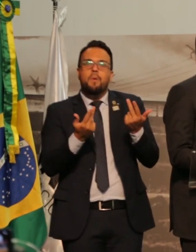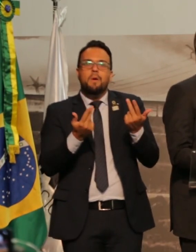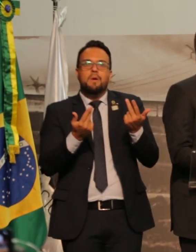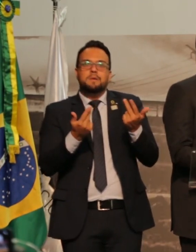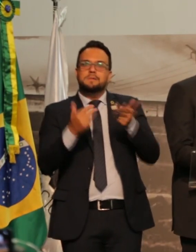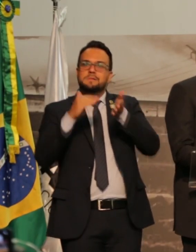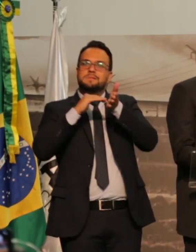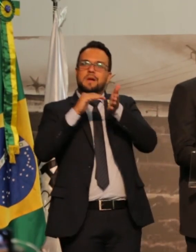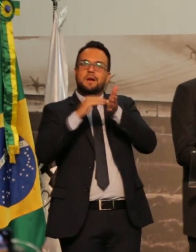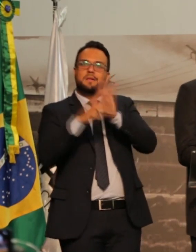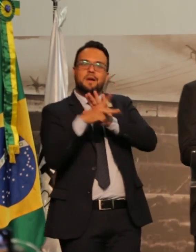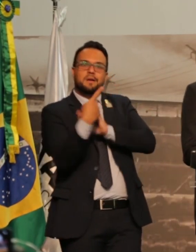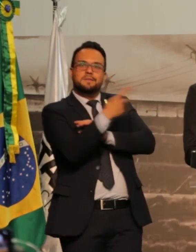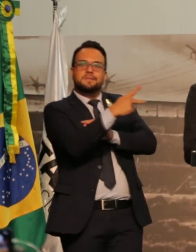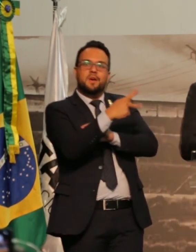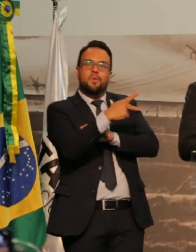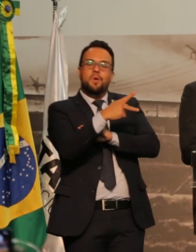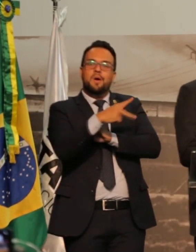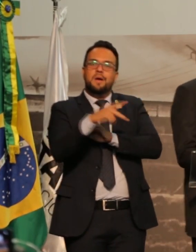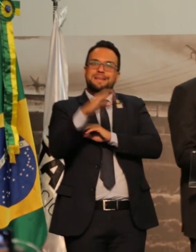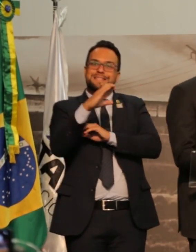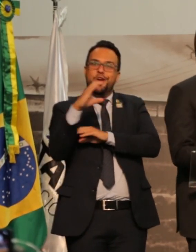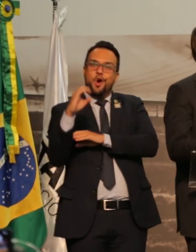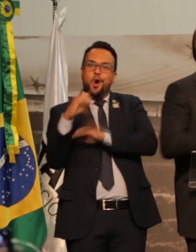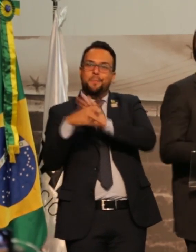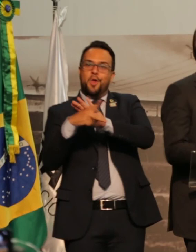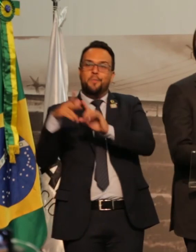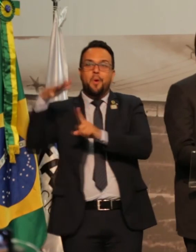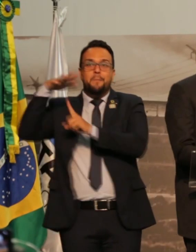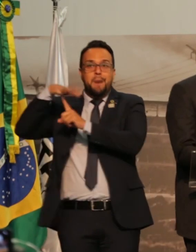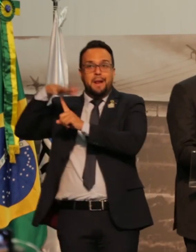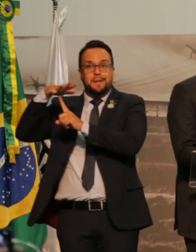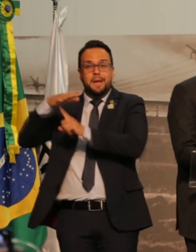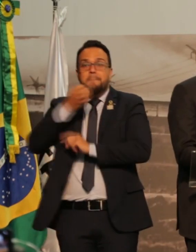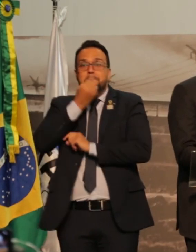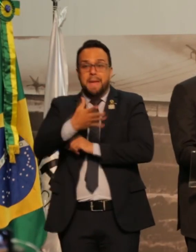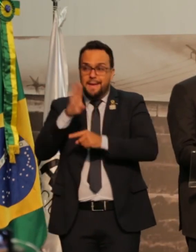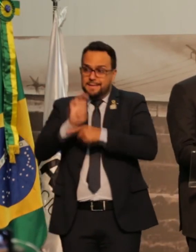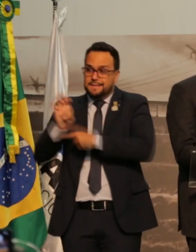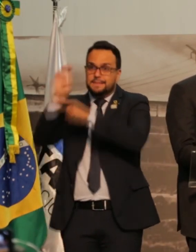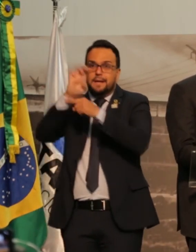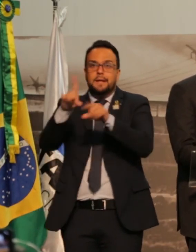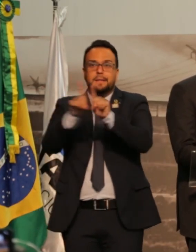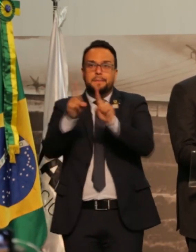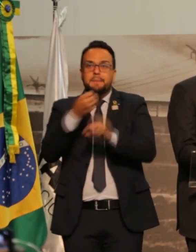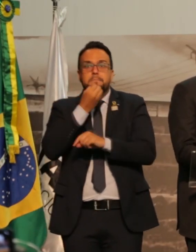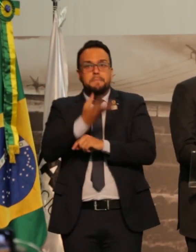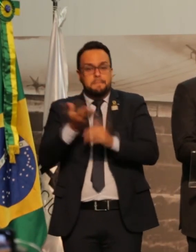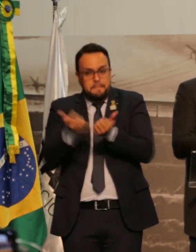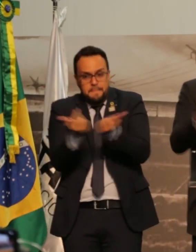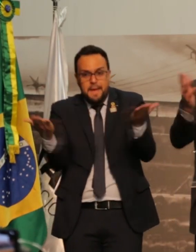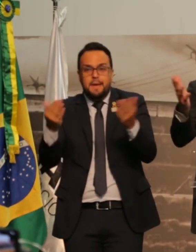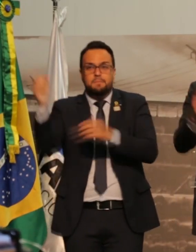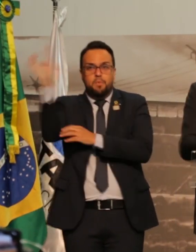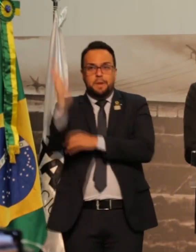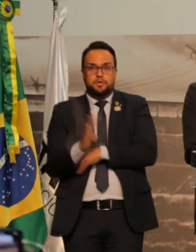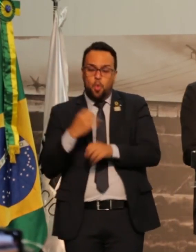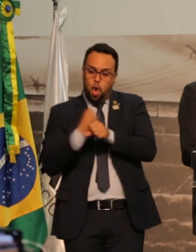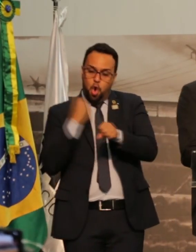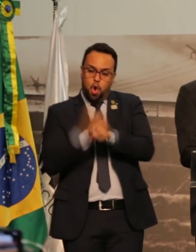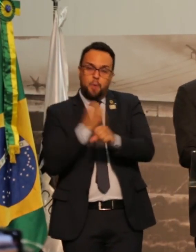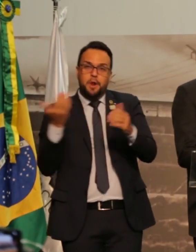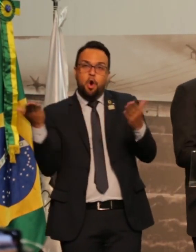teu no centro-oeste do Paraná, para o bem do teu estado e para o bem do Brasil. Que as obras de hoje e de